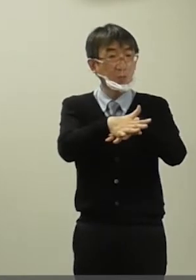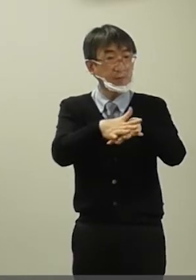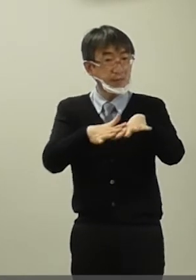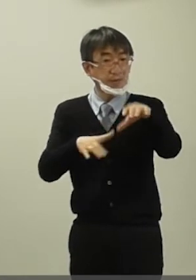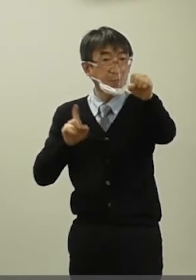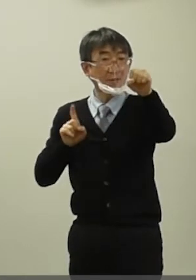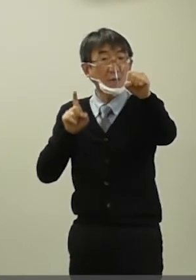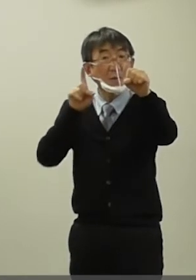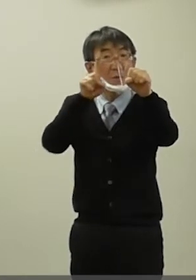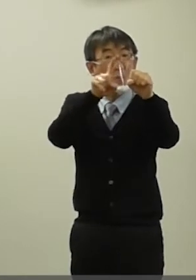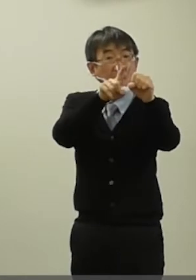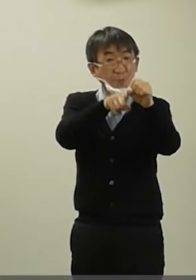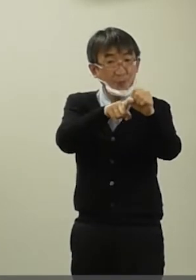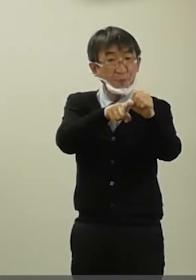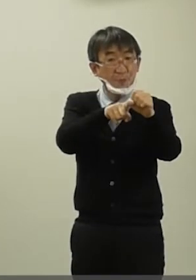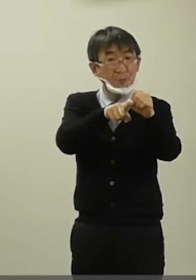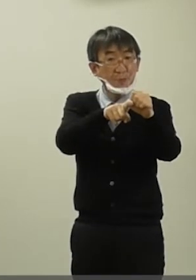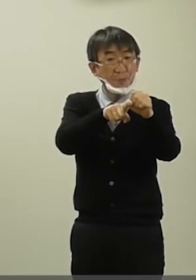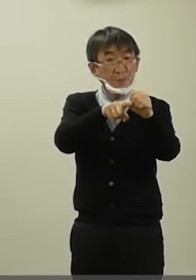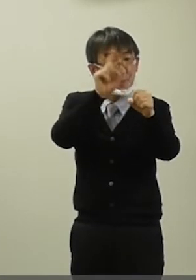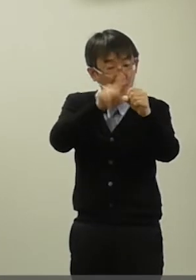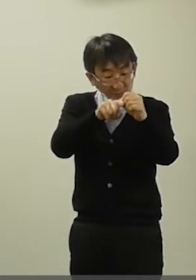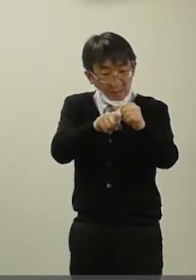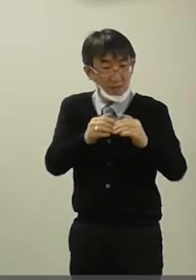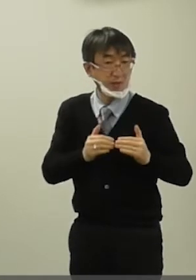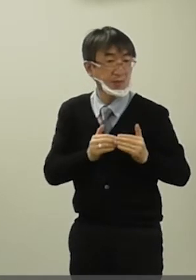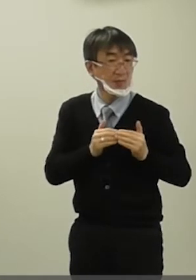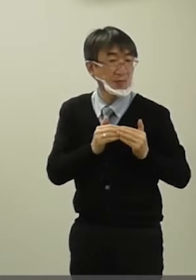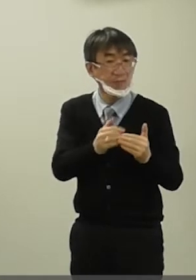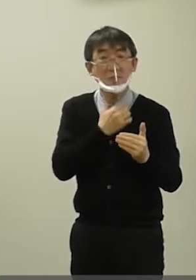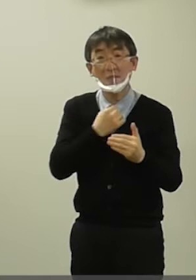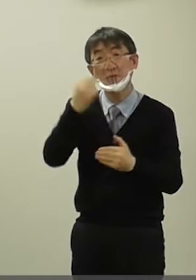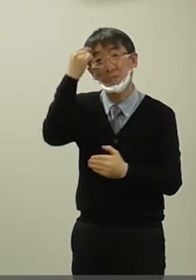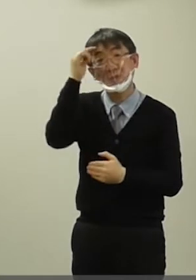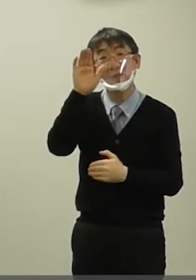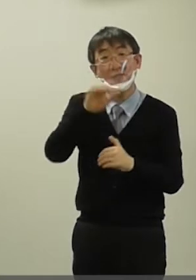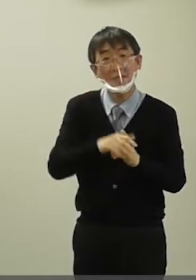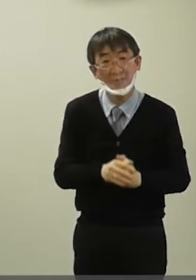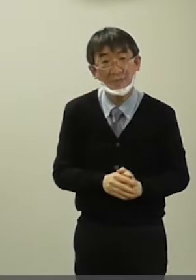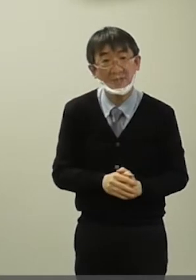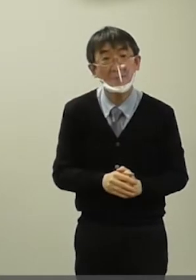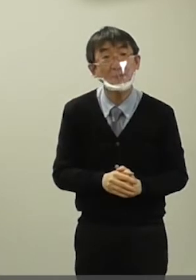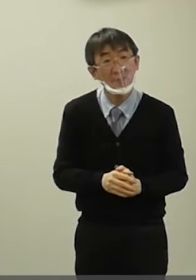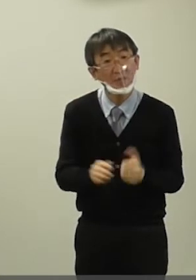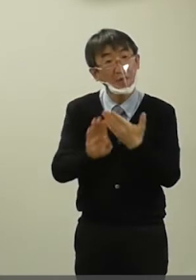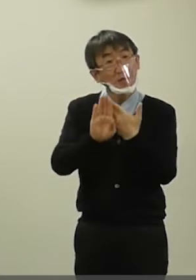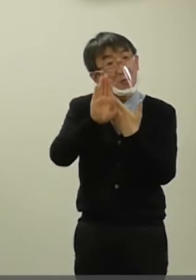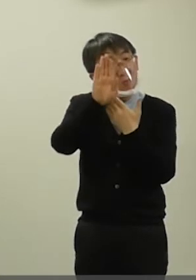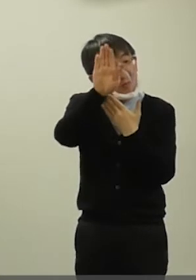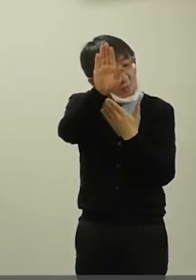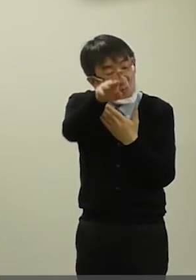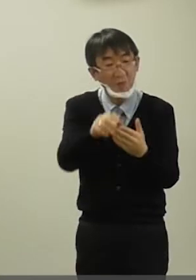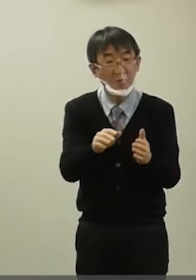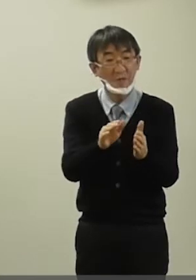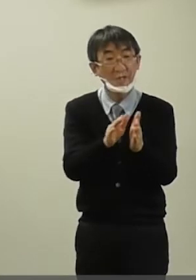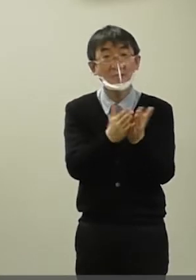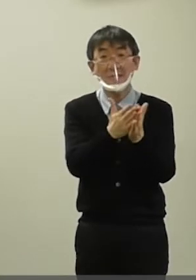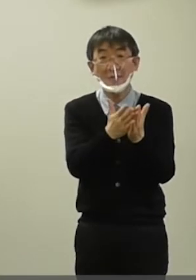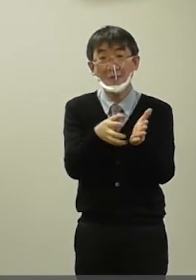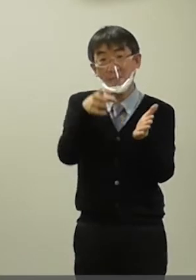目指しという形になっていいのかなというふうに思います改めて子星ダビデの皆さんに色を変え